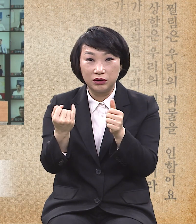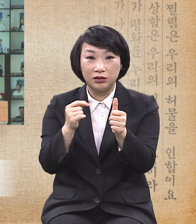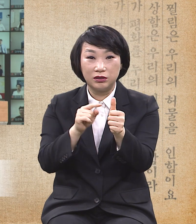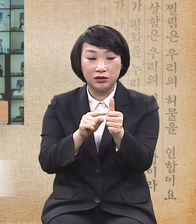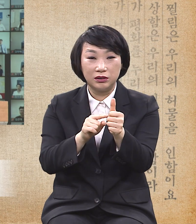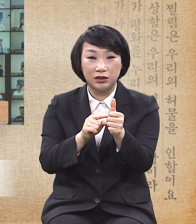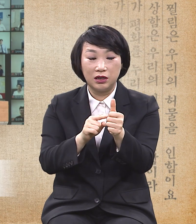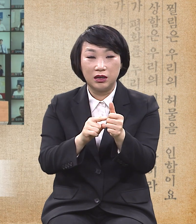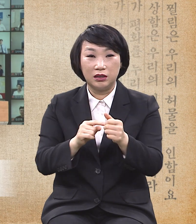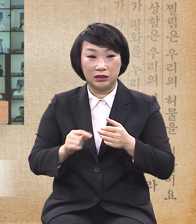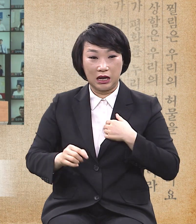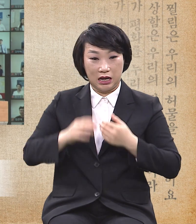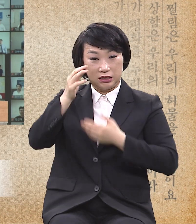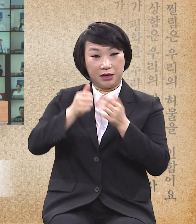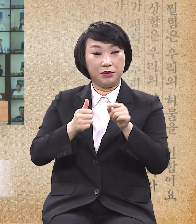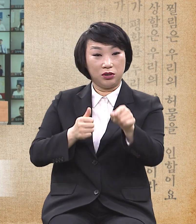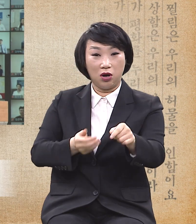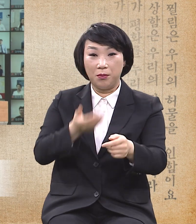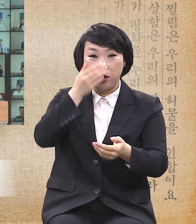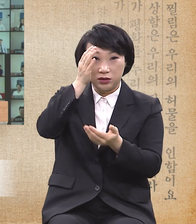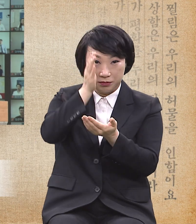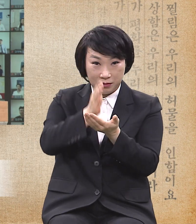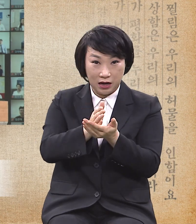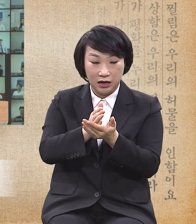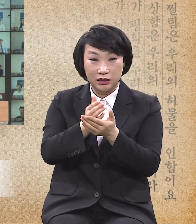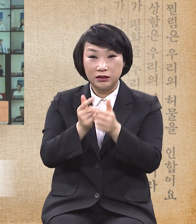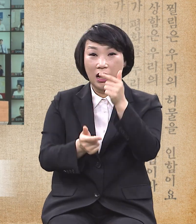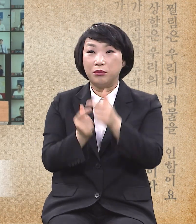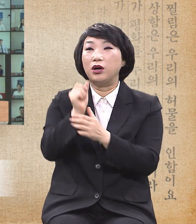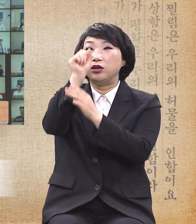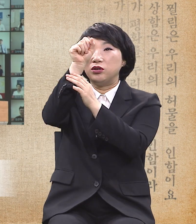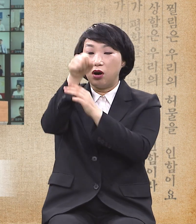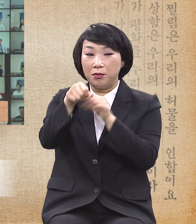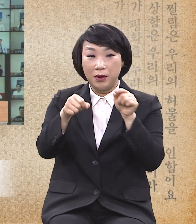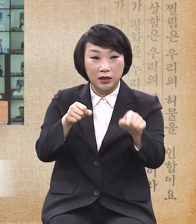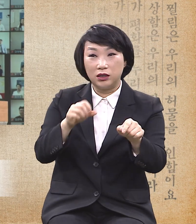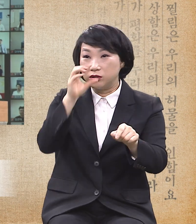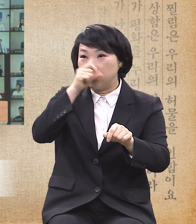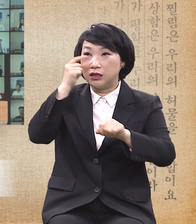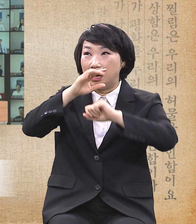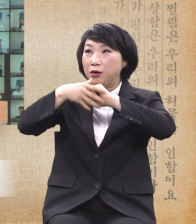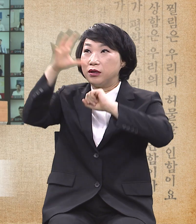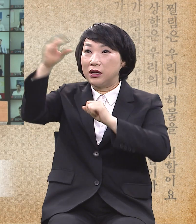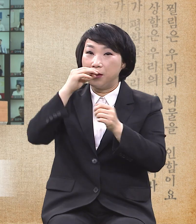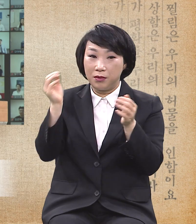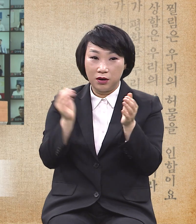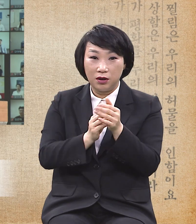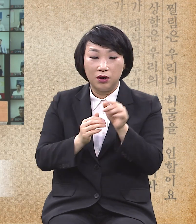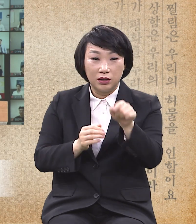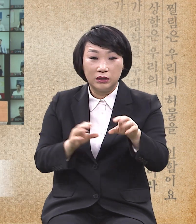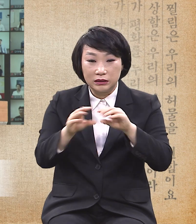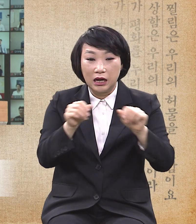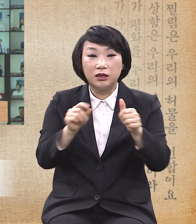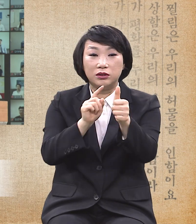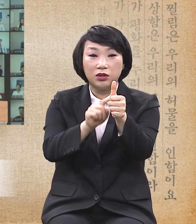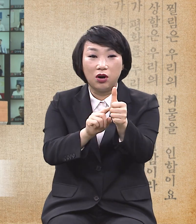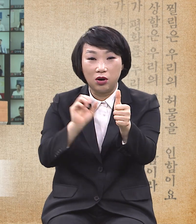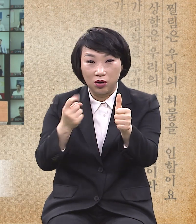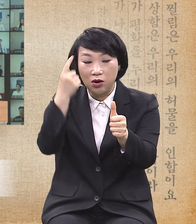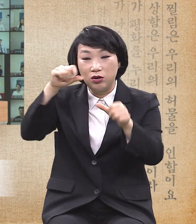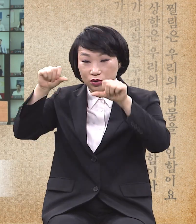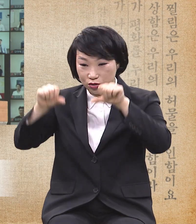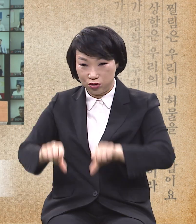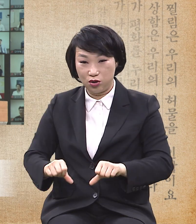듣고 내가 너더러 먹지 말라 한 나무 실과를 먹었은즉 땅은 너로